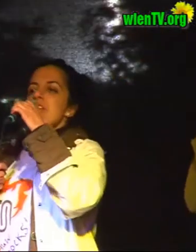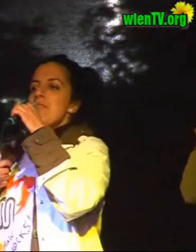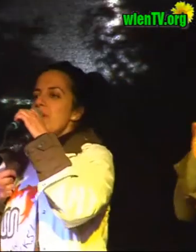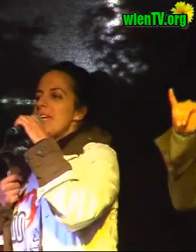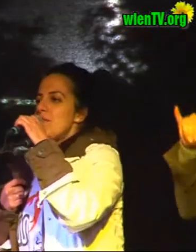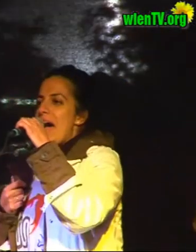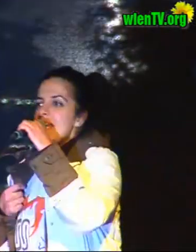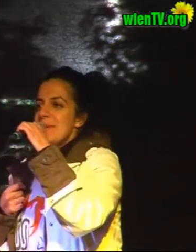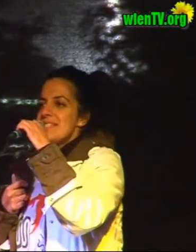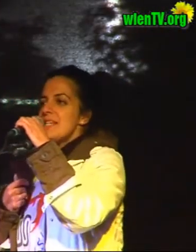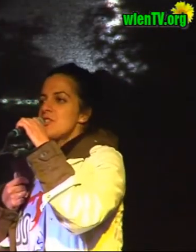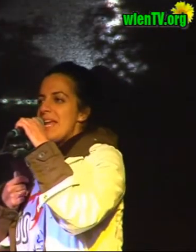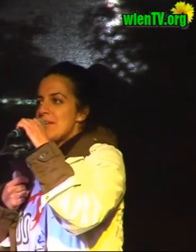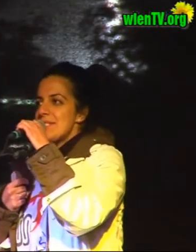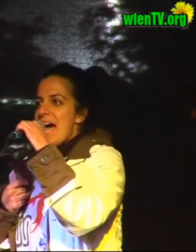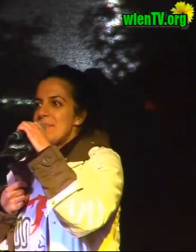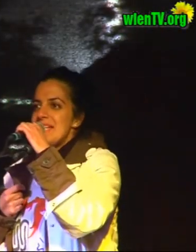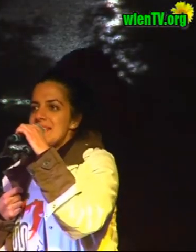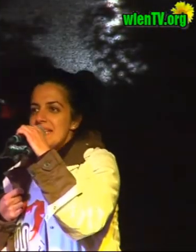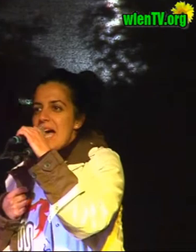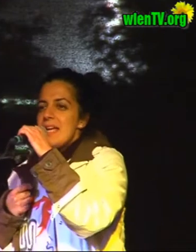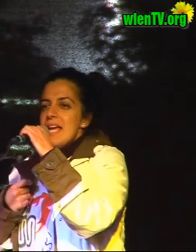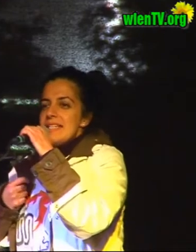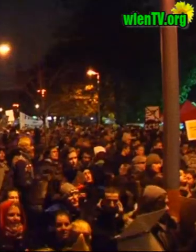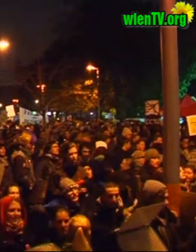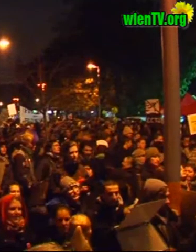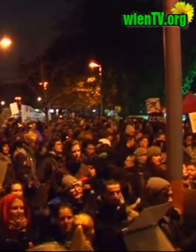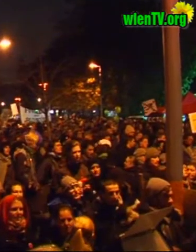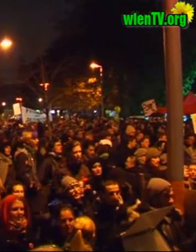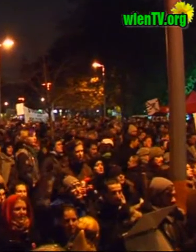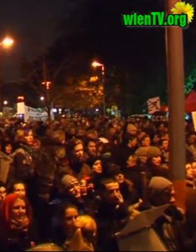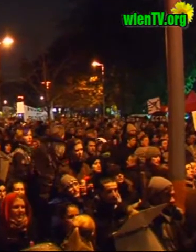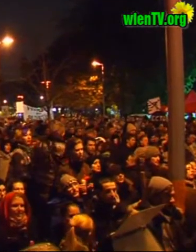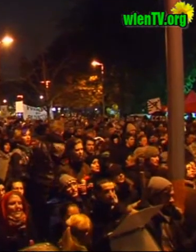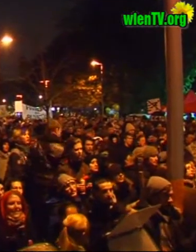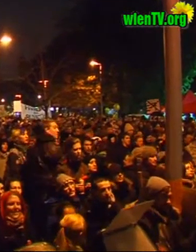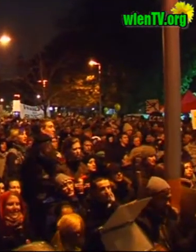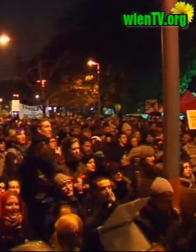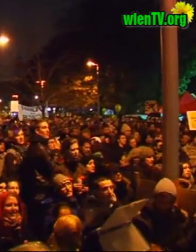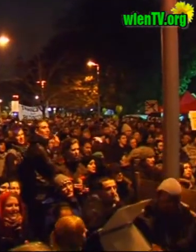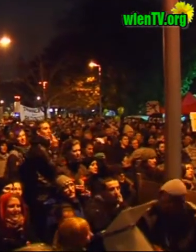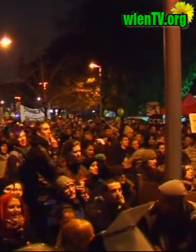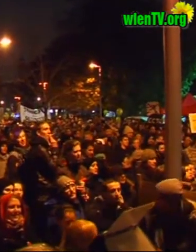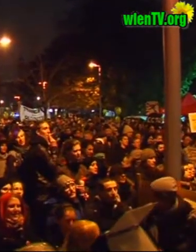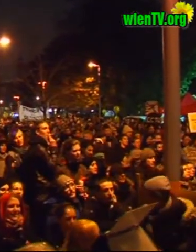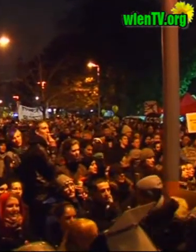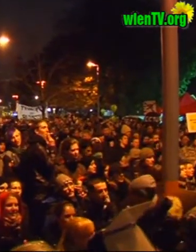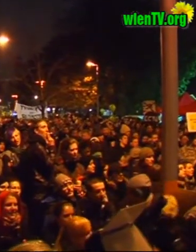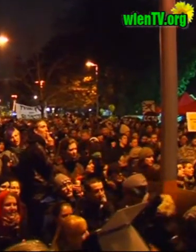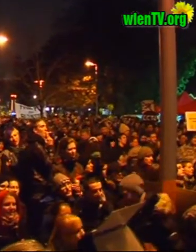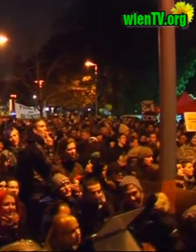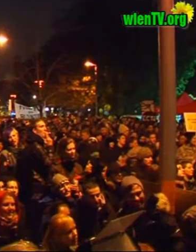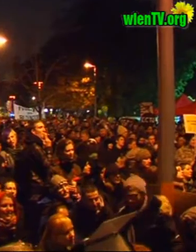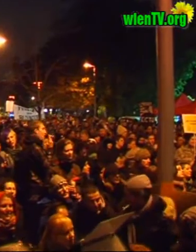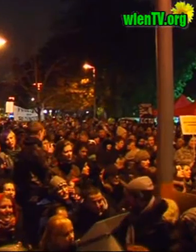Hallo, ich stehe hier für alle Medizinstudenten und Zahnmediziner. Das, wofür die Hauptuni kämpft, ist bei uns schon Realität. Wir